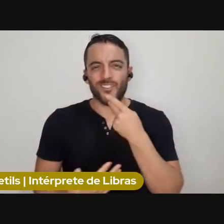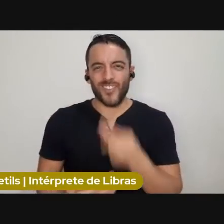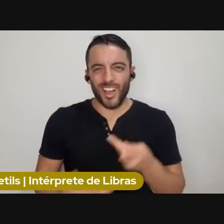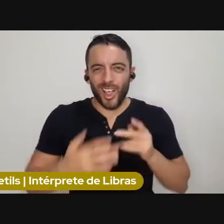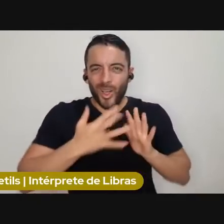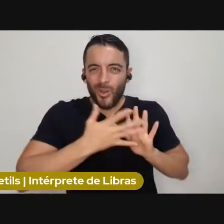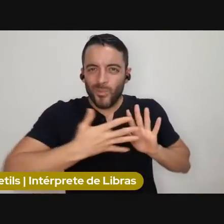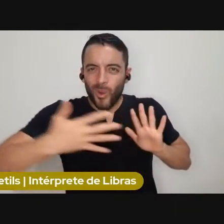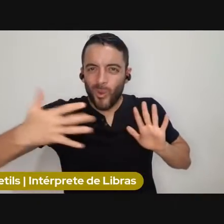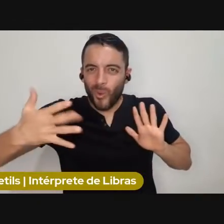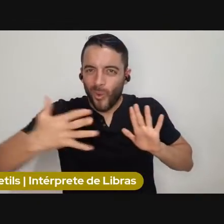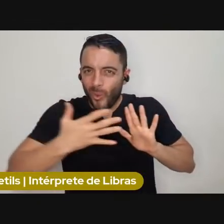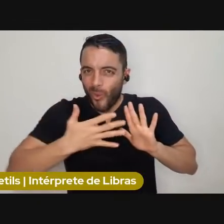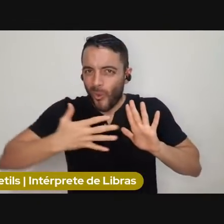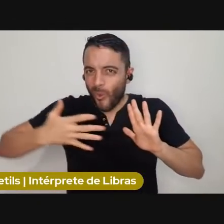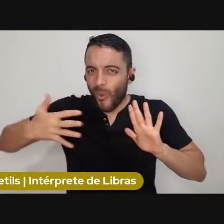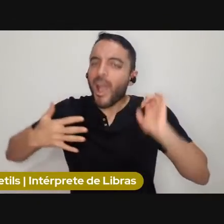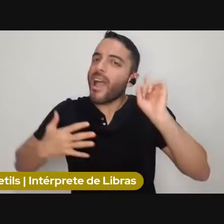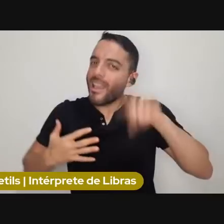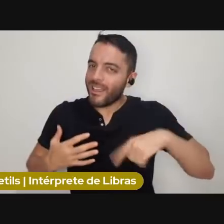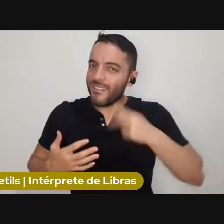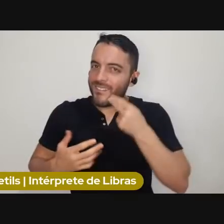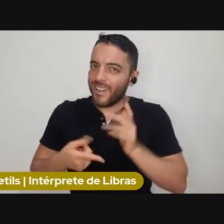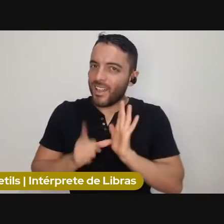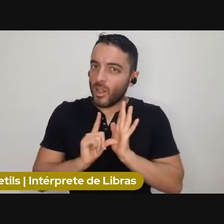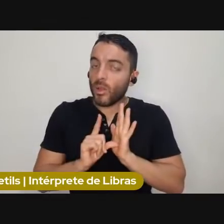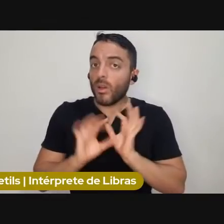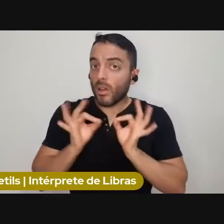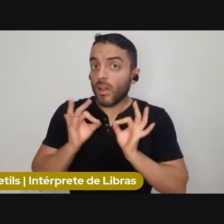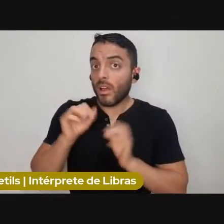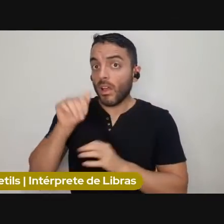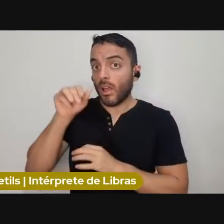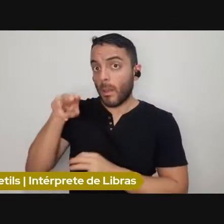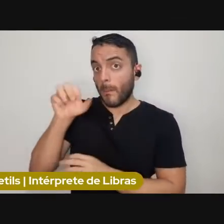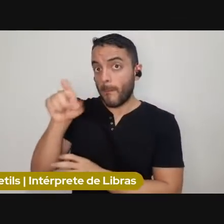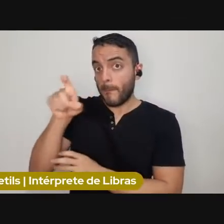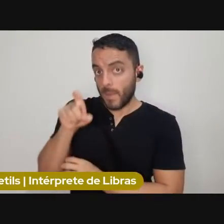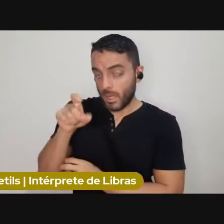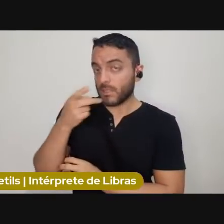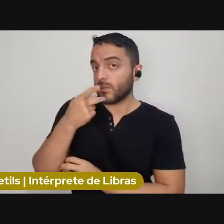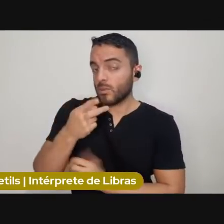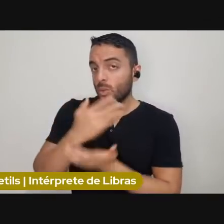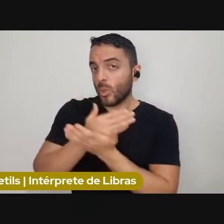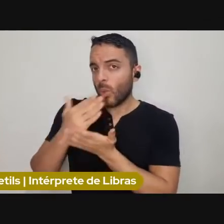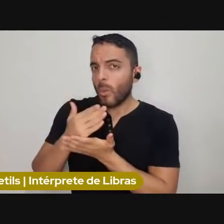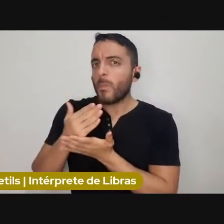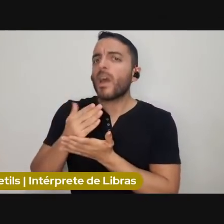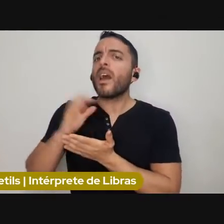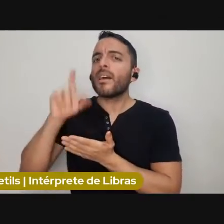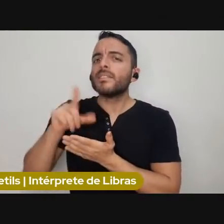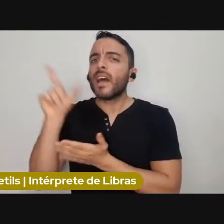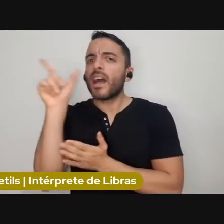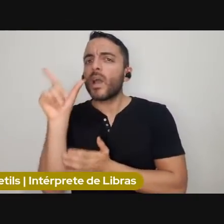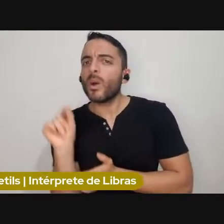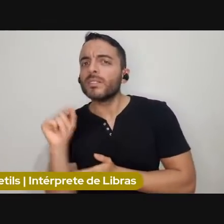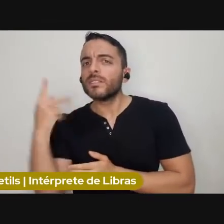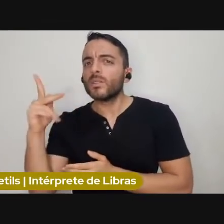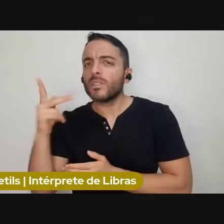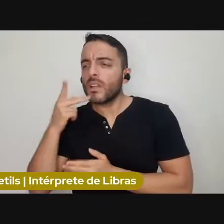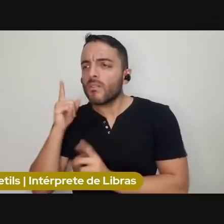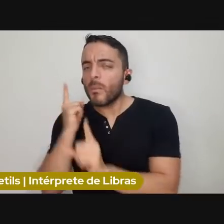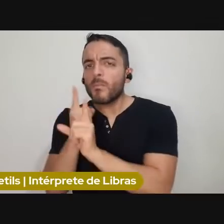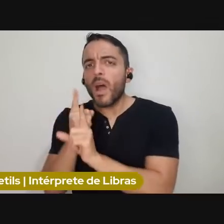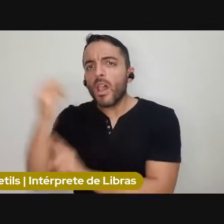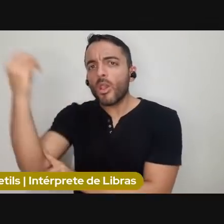Das ondas maxwellianas. Quando Max introduz as equações dele e chega à conclusão de que a luz é um